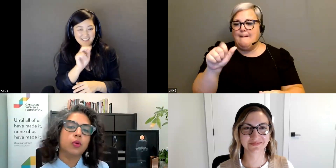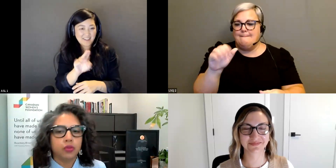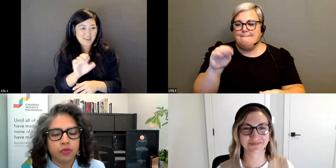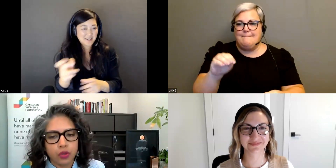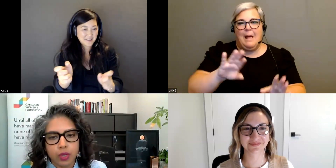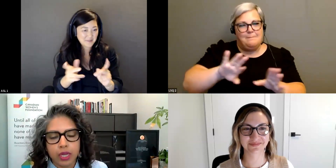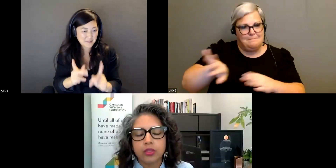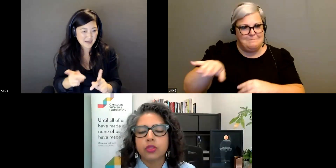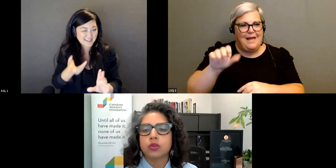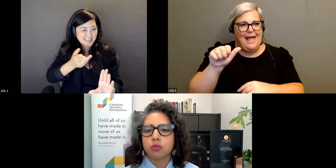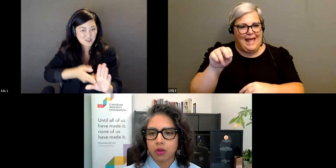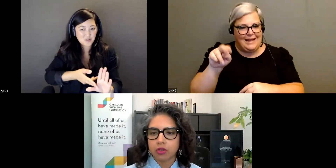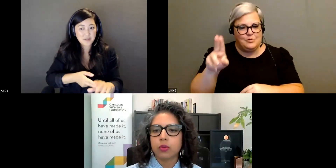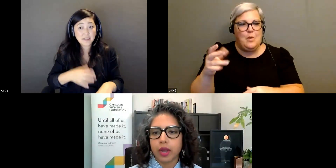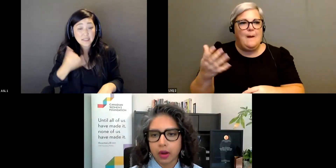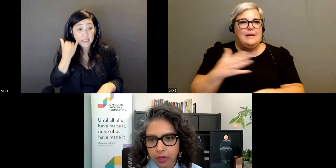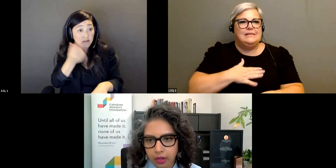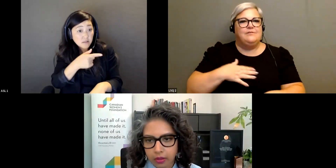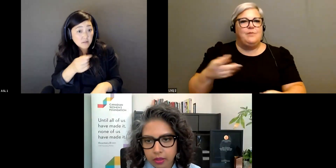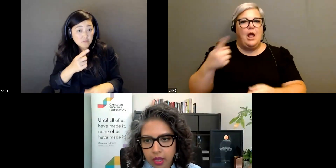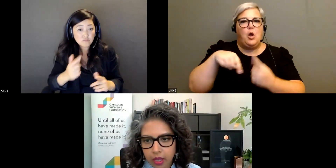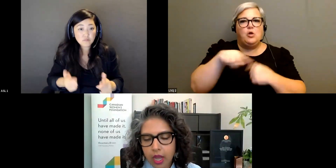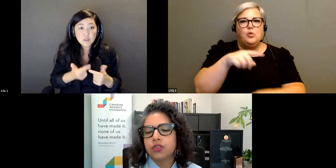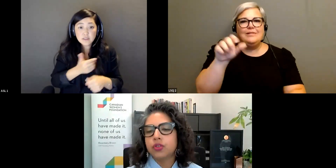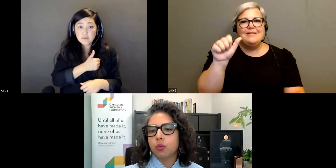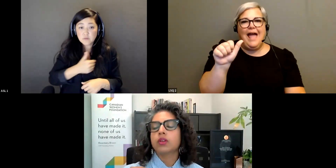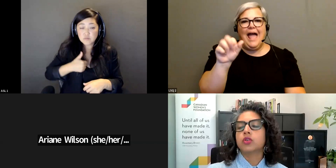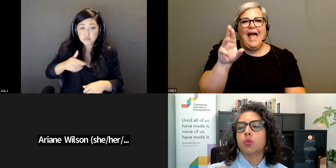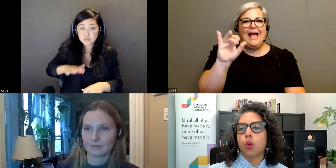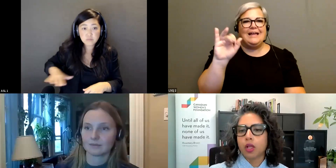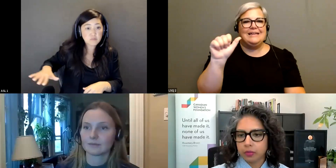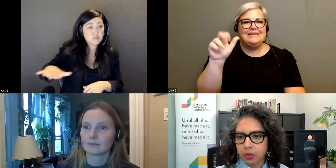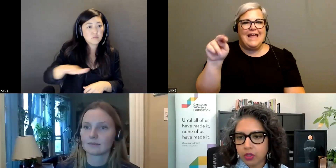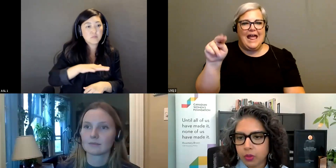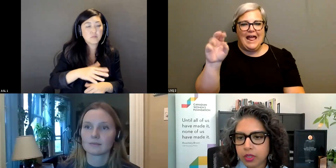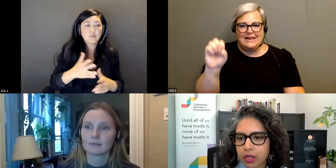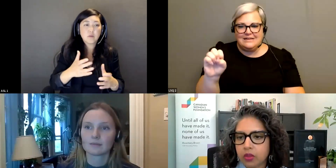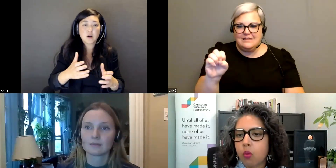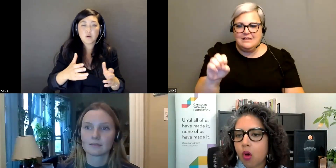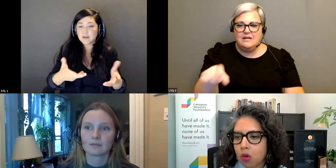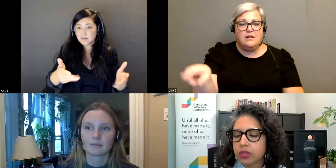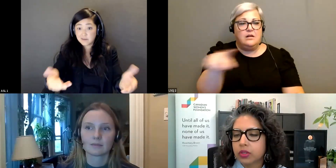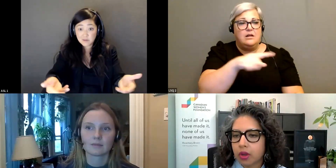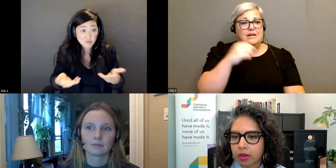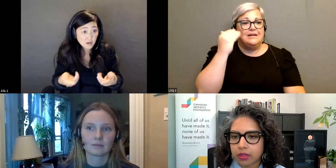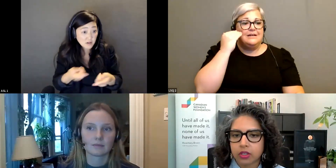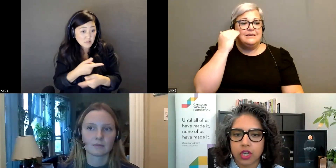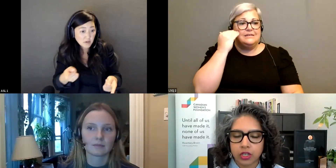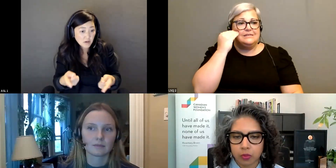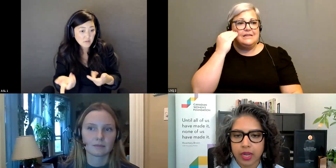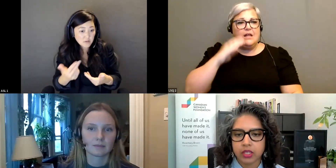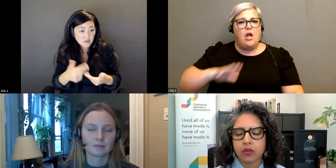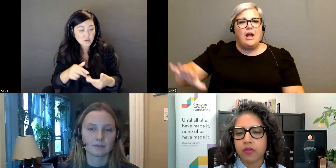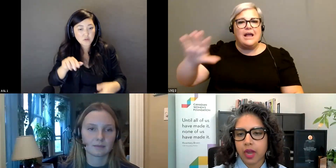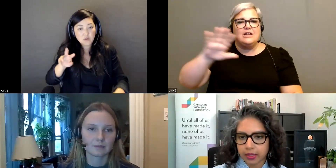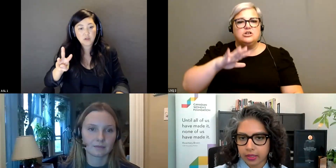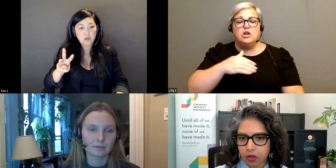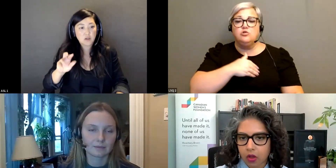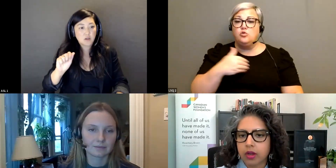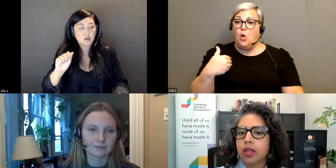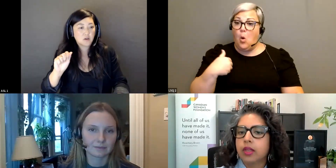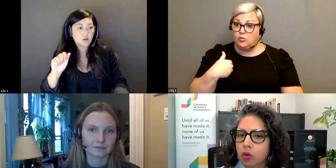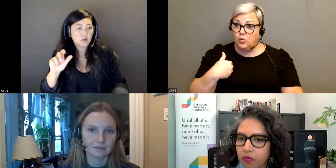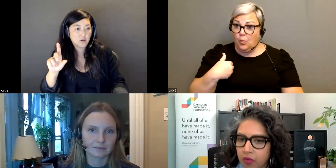vais demander à Ariane de revenir à l'écran avec moi. Pour celles et ceux d'entre vous qui sont dans la région de